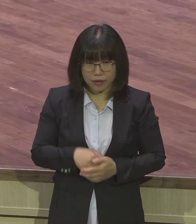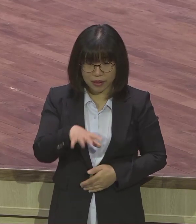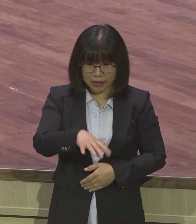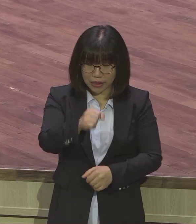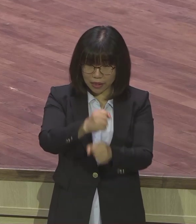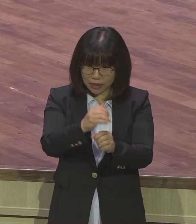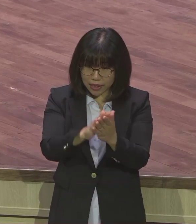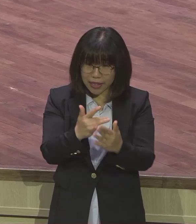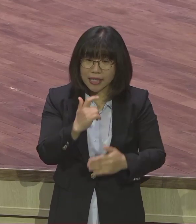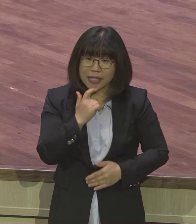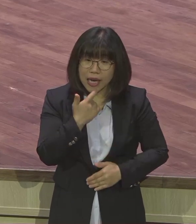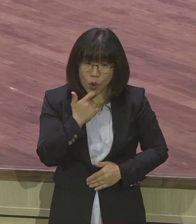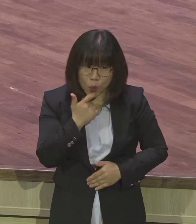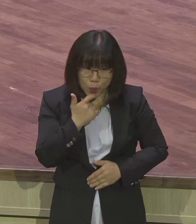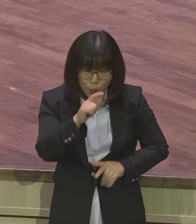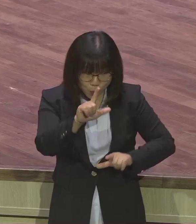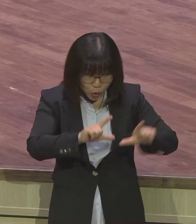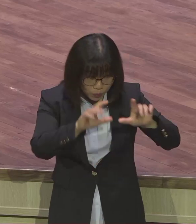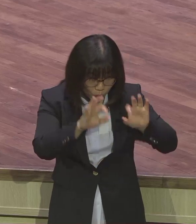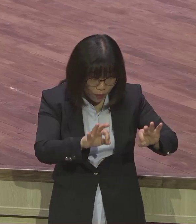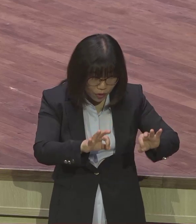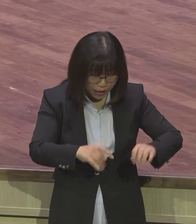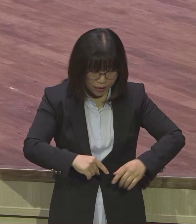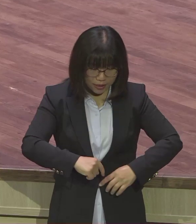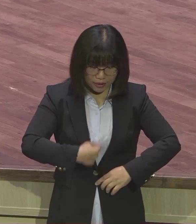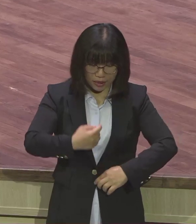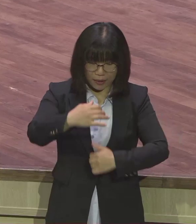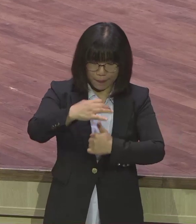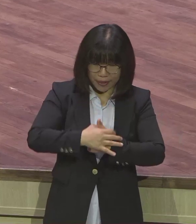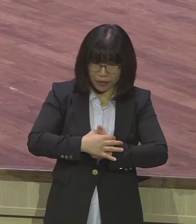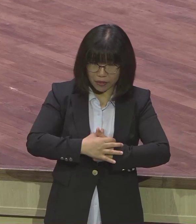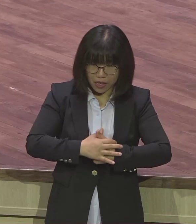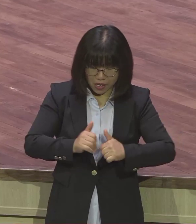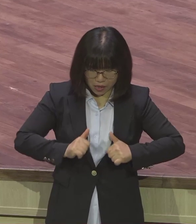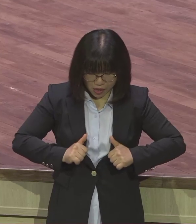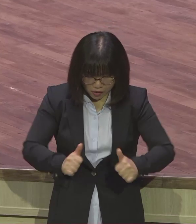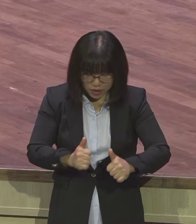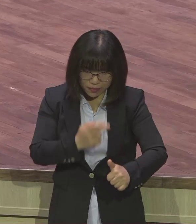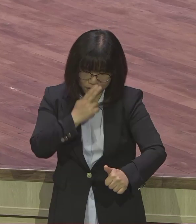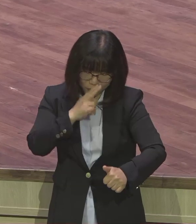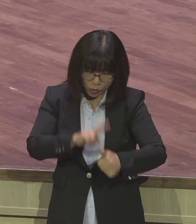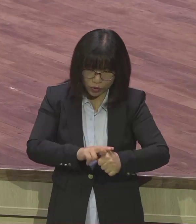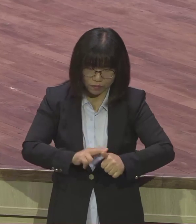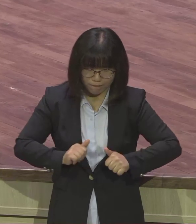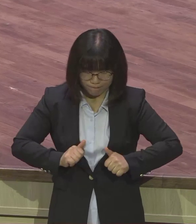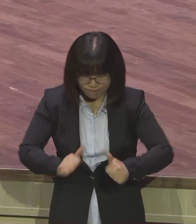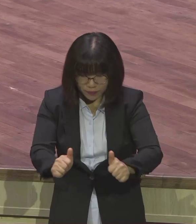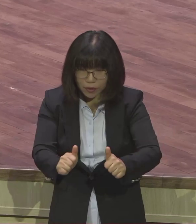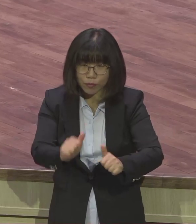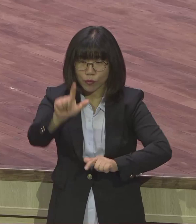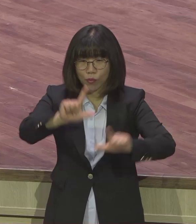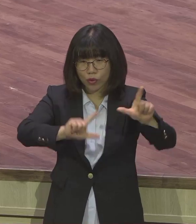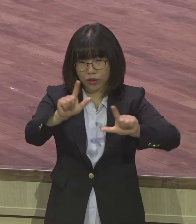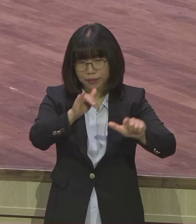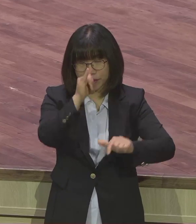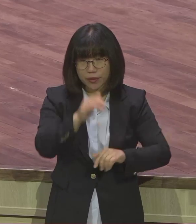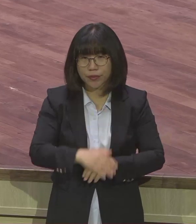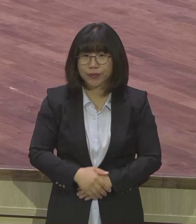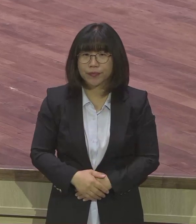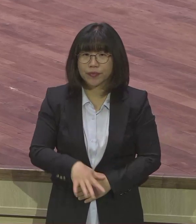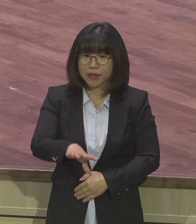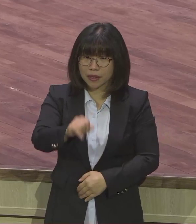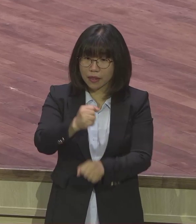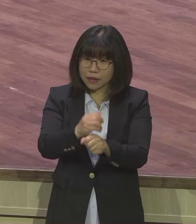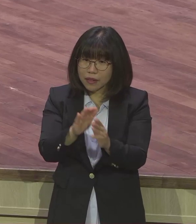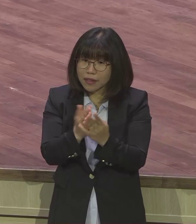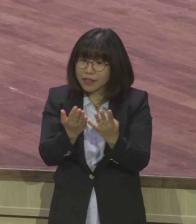40절에 보면 야곱이 자신이 맡은 일에 얼마나 열정을 가지고 도전했는지 고백하고 하는 내용이 나옵니다. 창세기 31장